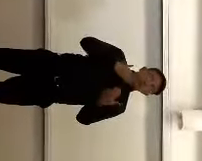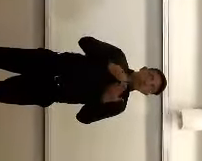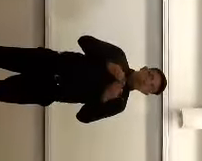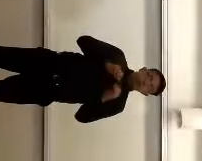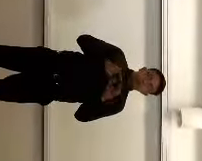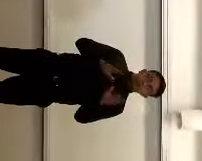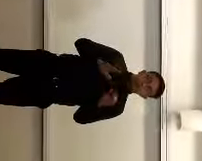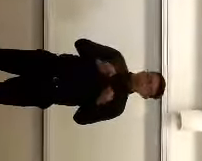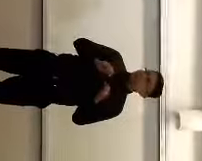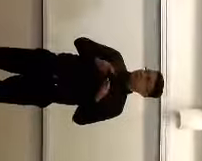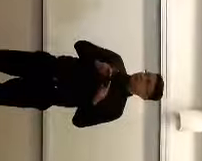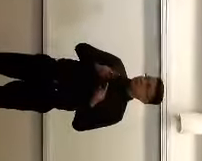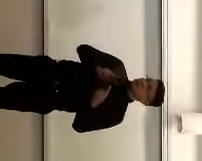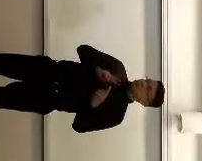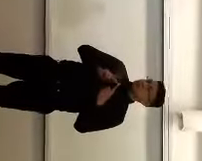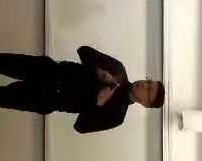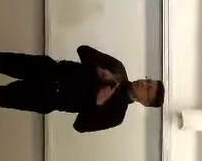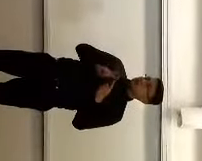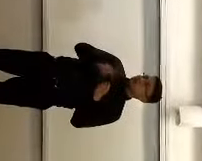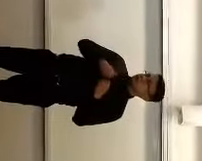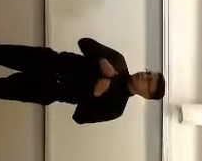para los panelistas.